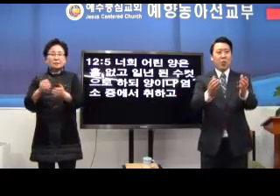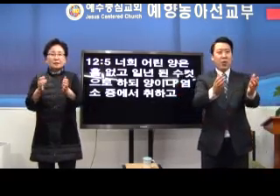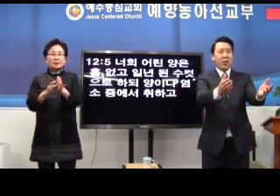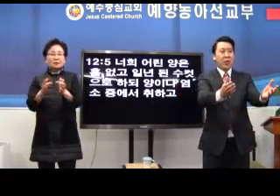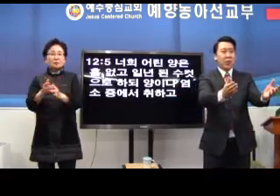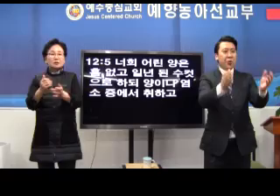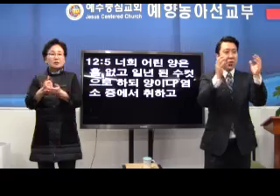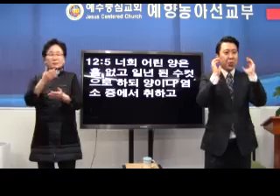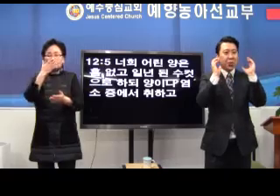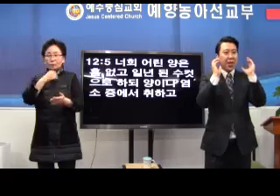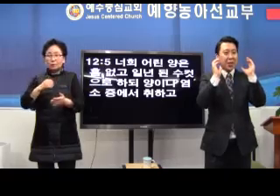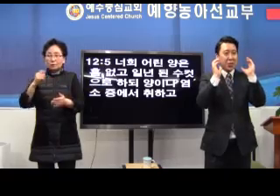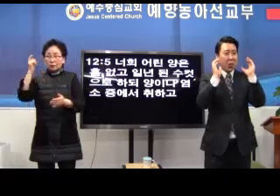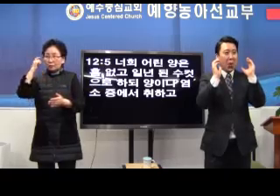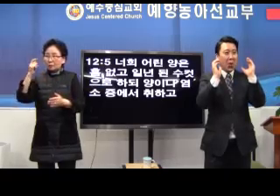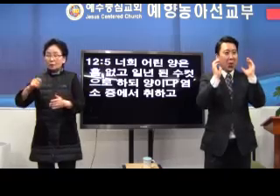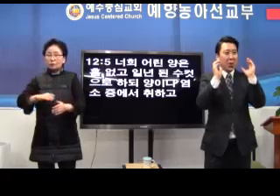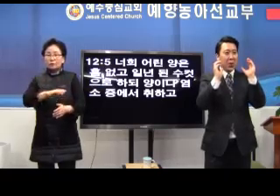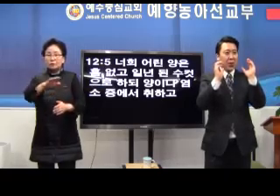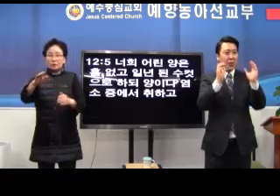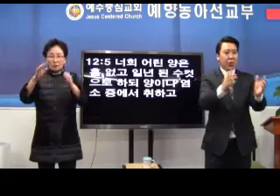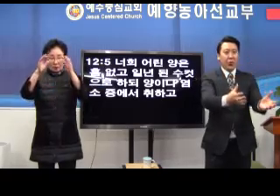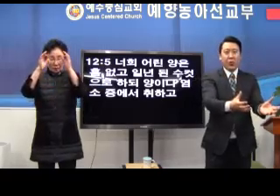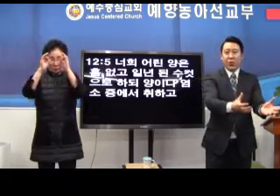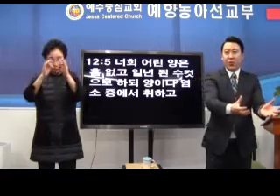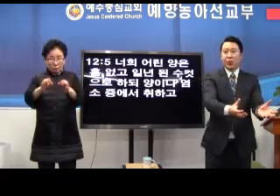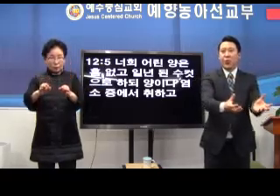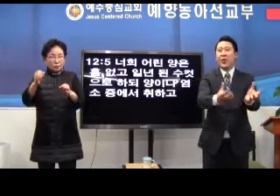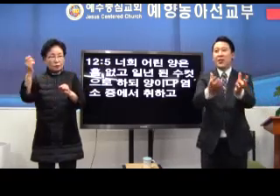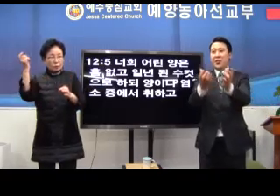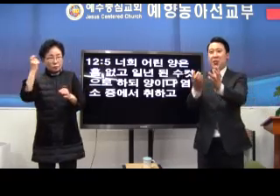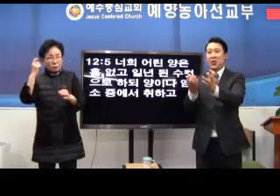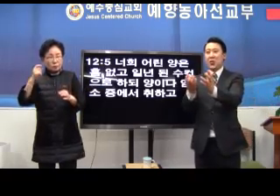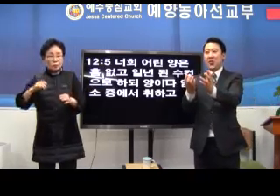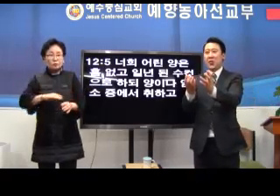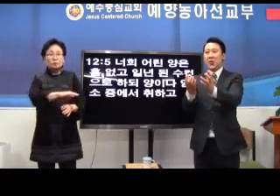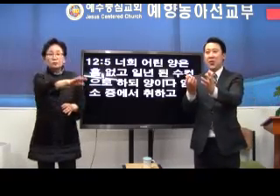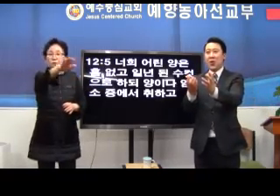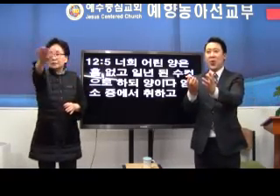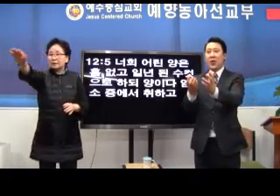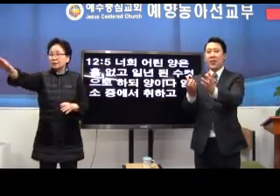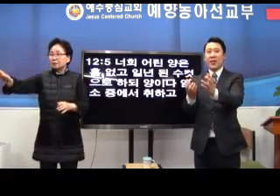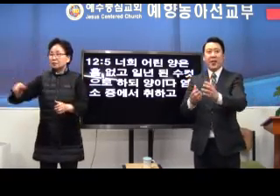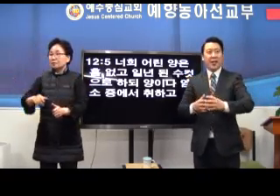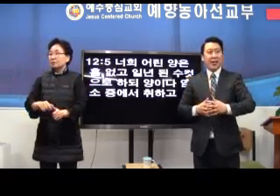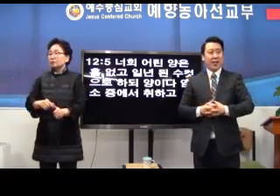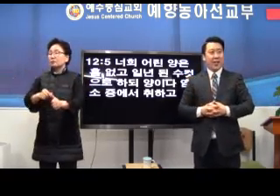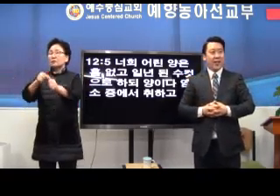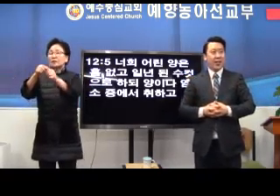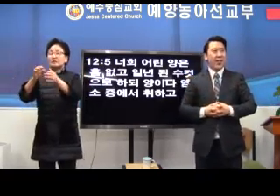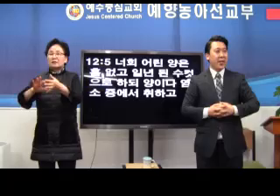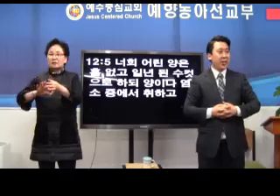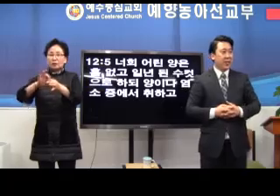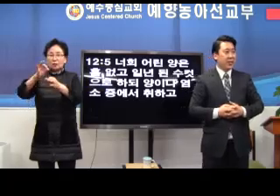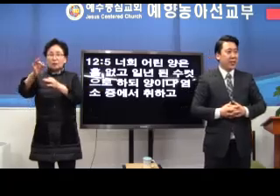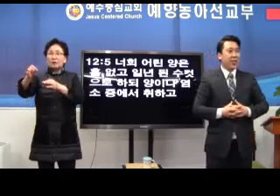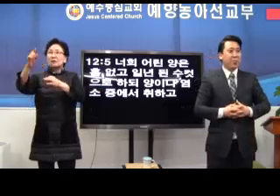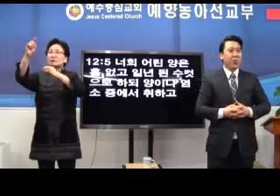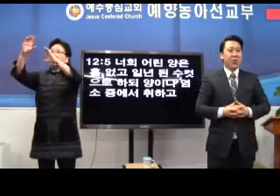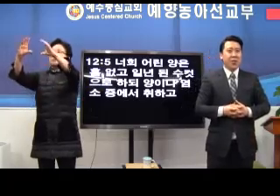복음을 우리 귀로 듣게 하시고 저희 여러분들을 구원하셔서 영원한 나라에 이르게 하시는 그 기쁜